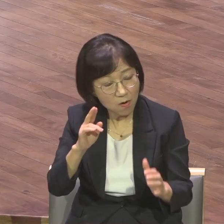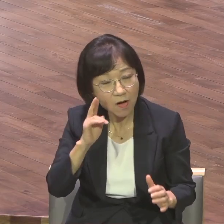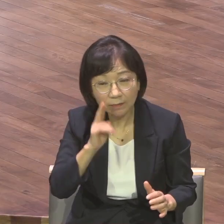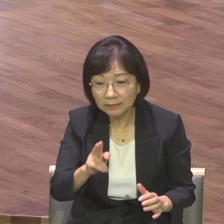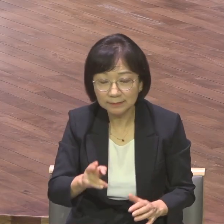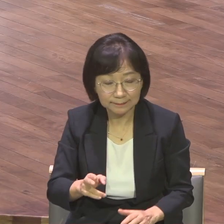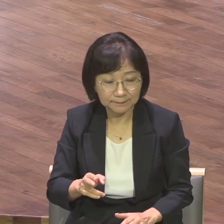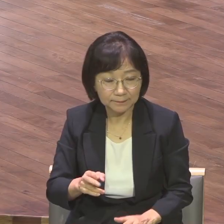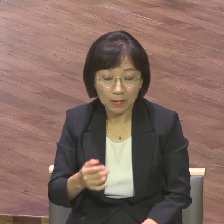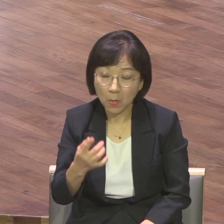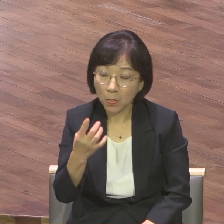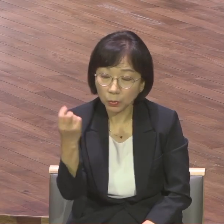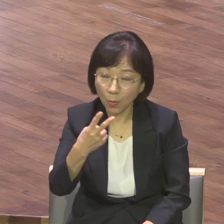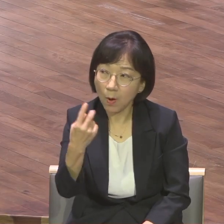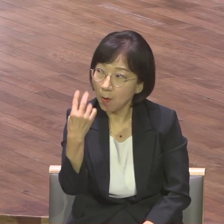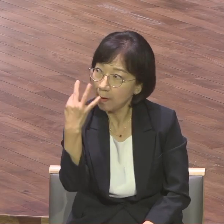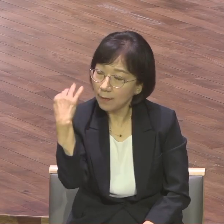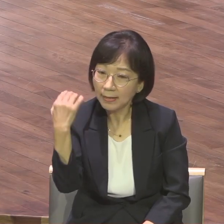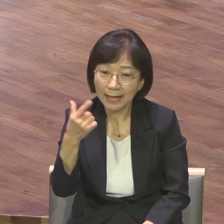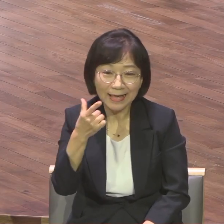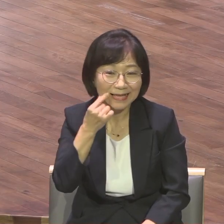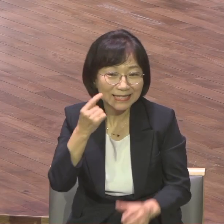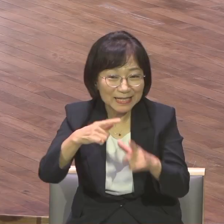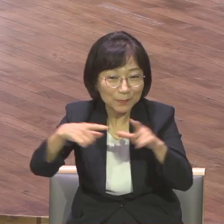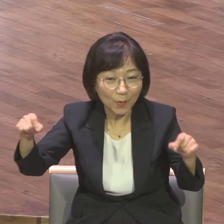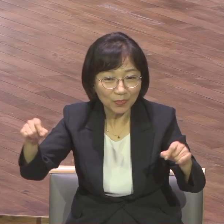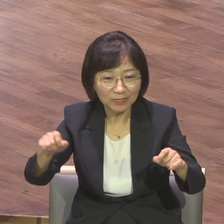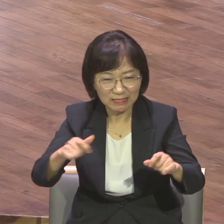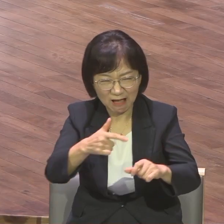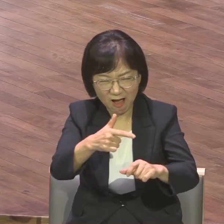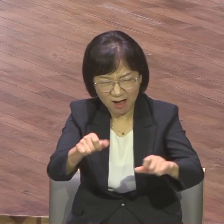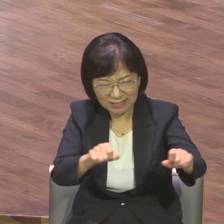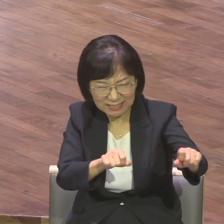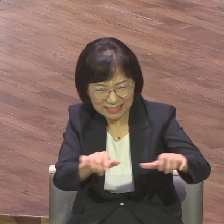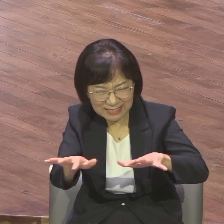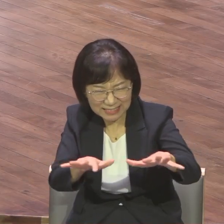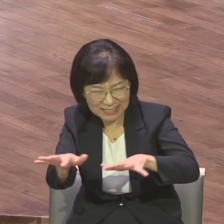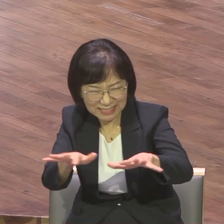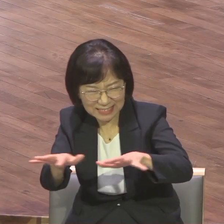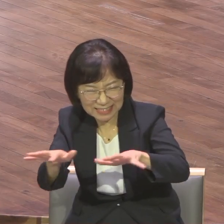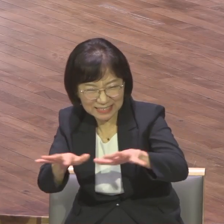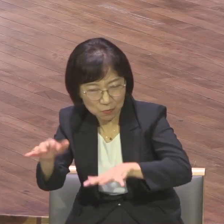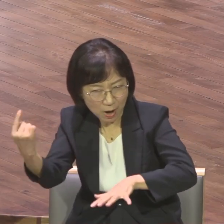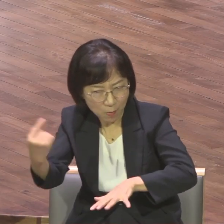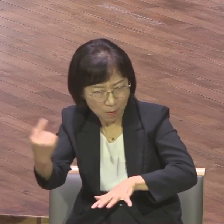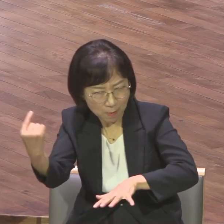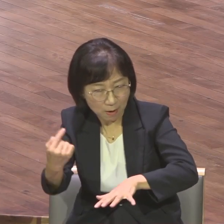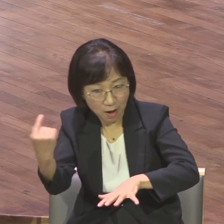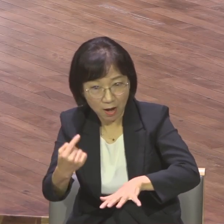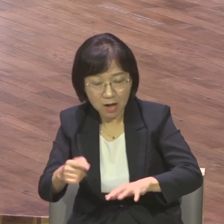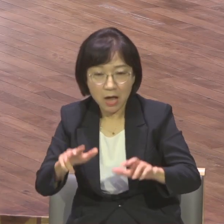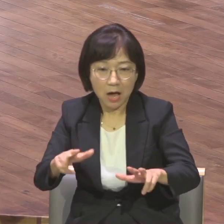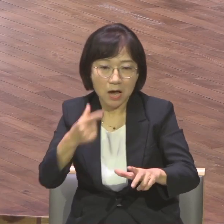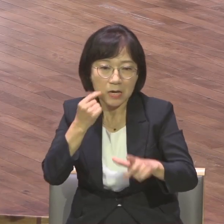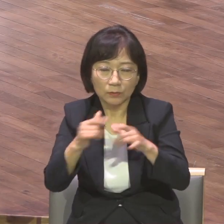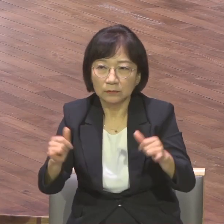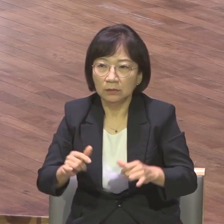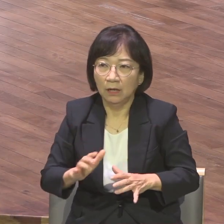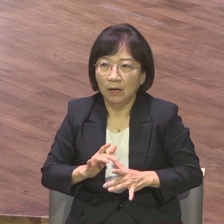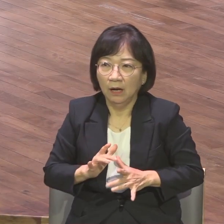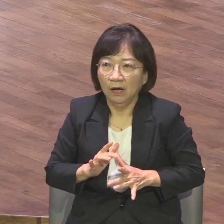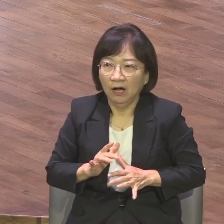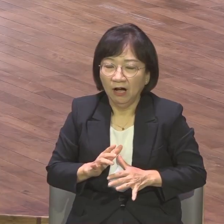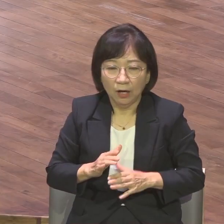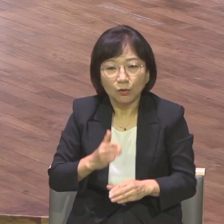며칠 전에는 일본에 대지진이 일어날 것이라는 조짐이 보인다고 일본 전체가 지금 초긴장하고